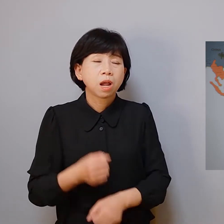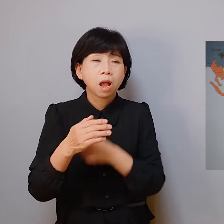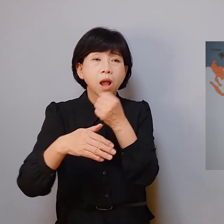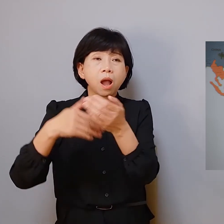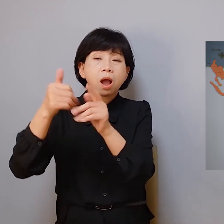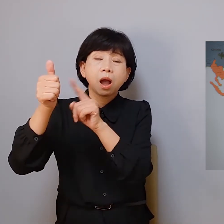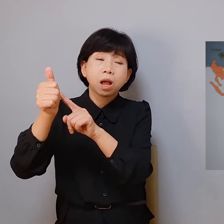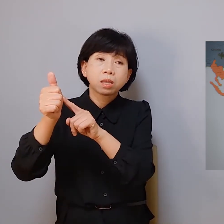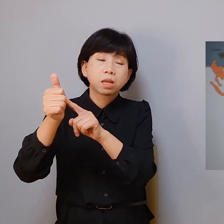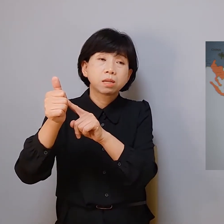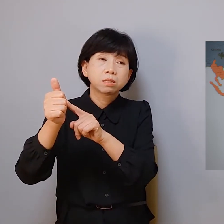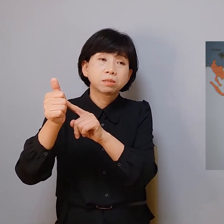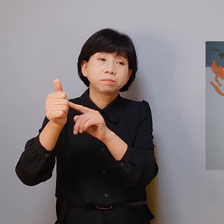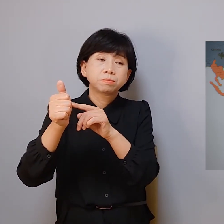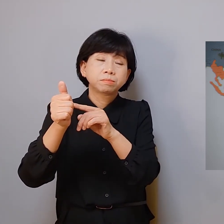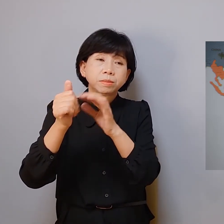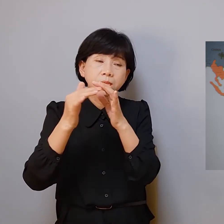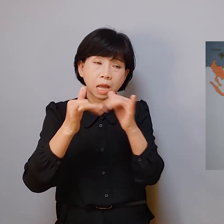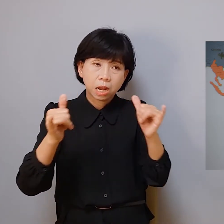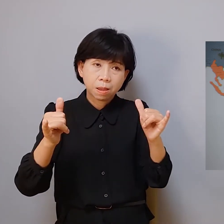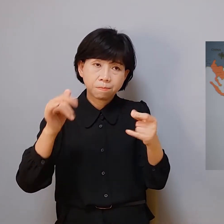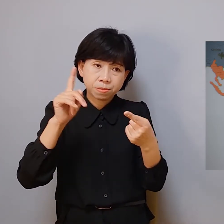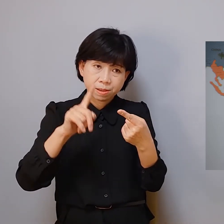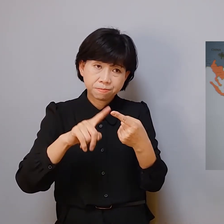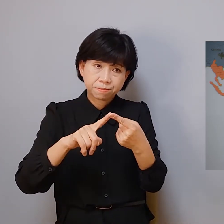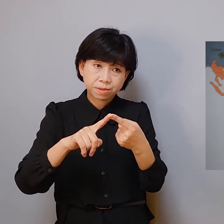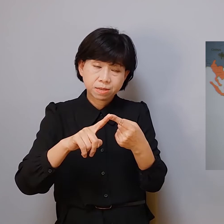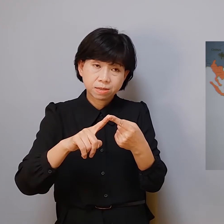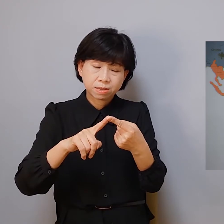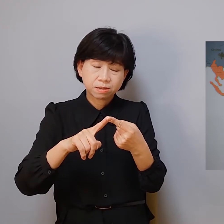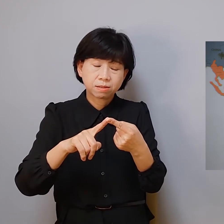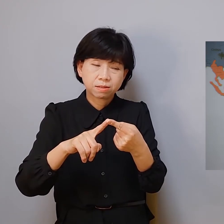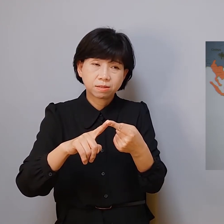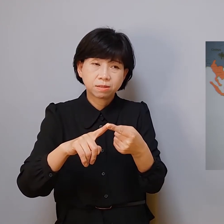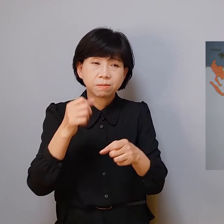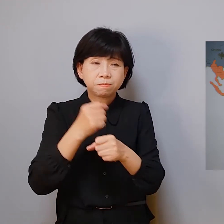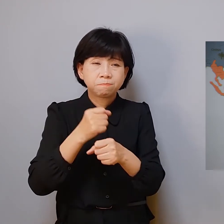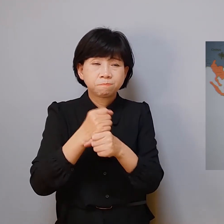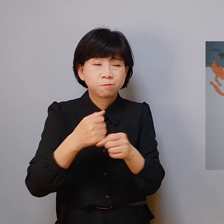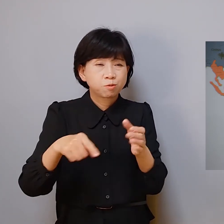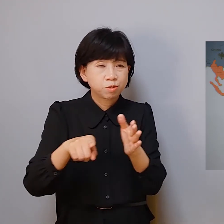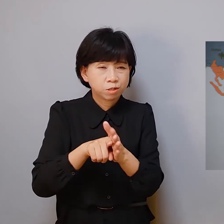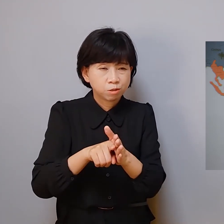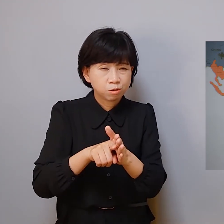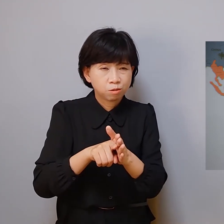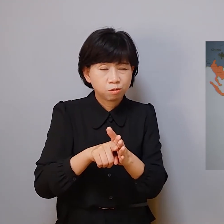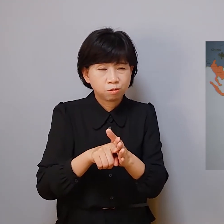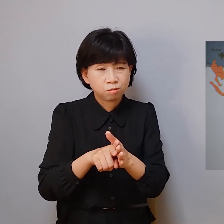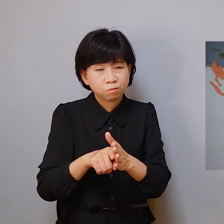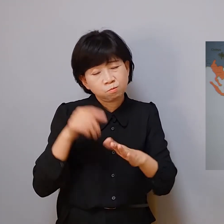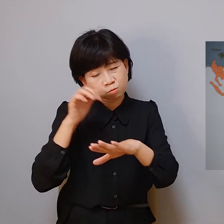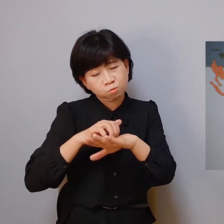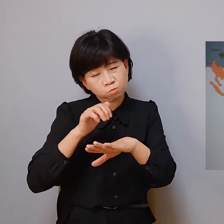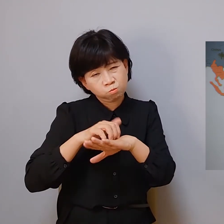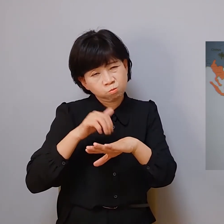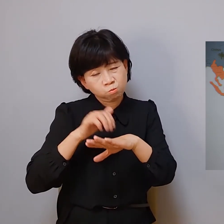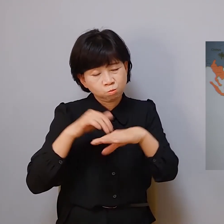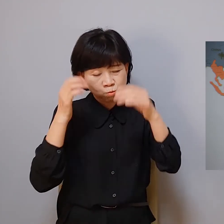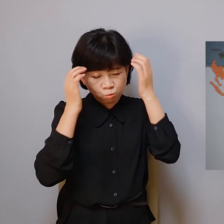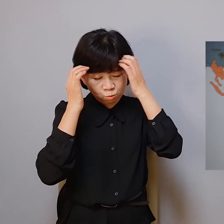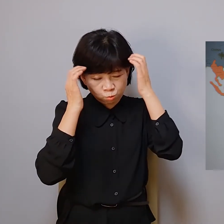우리를 하나님의 사람으로 만들어 가시기 위해서 하나님이 고난에 처하게 하시는